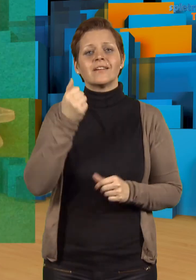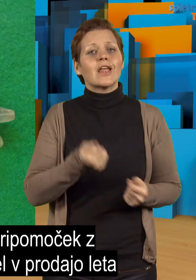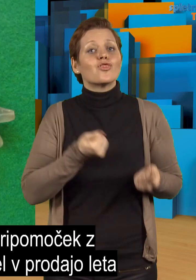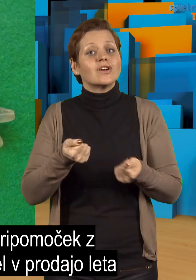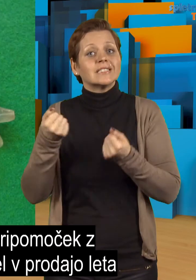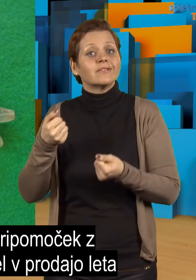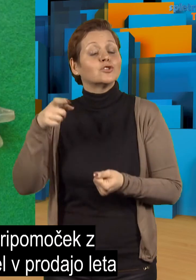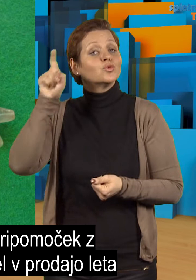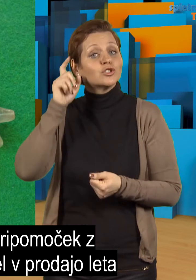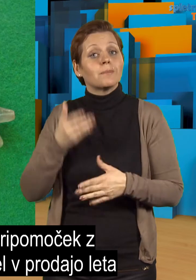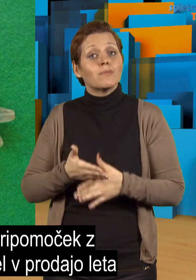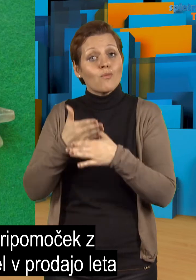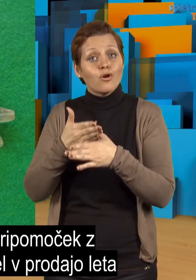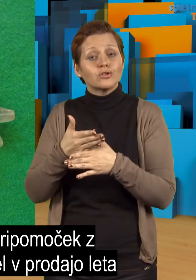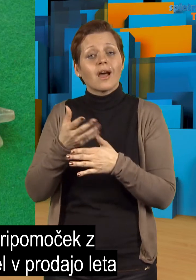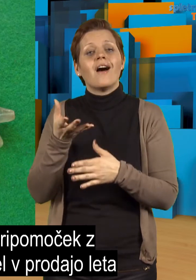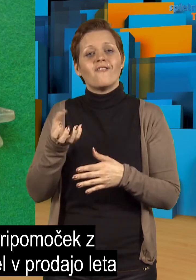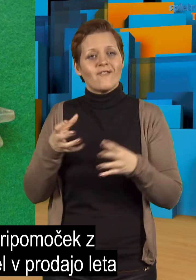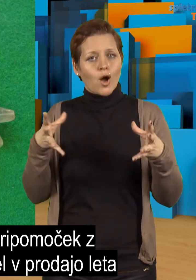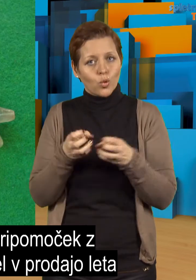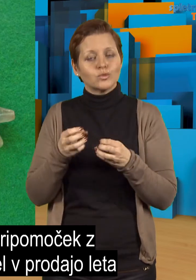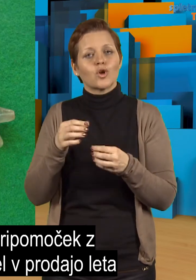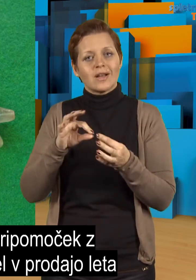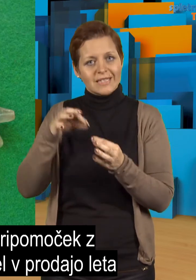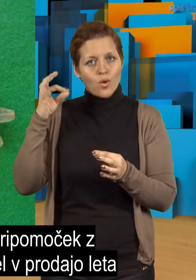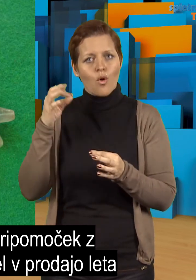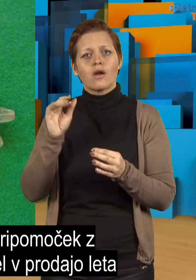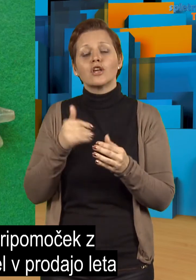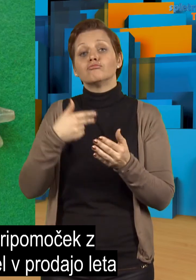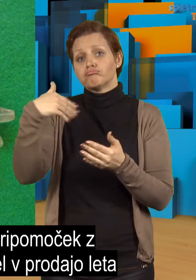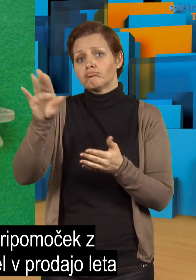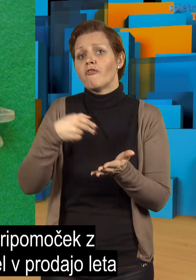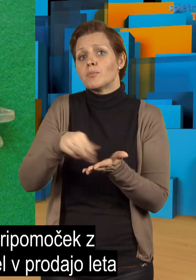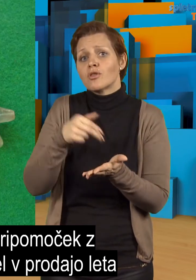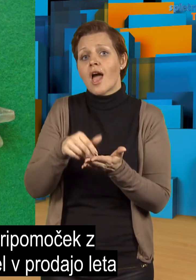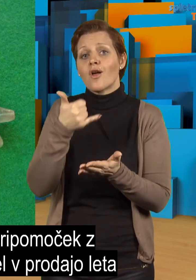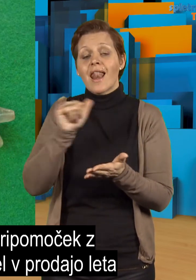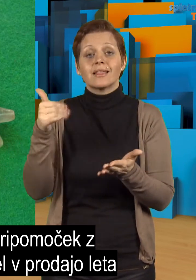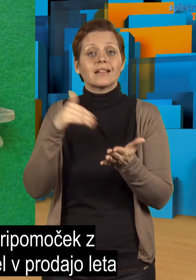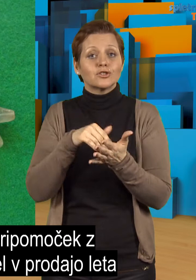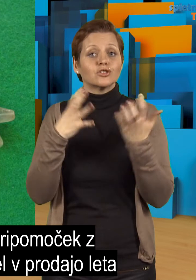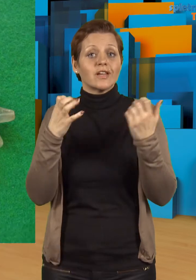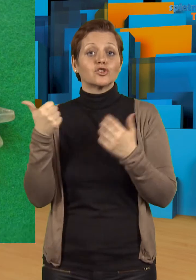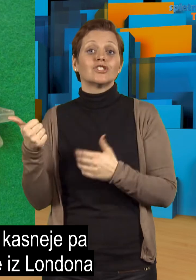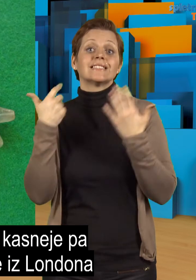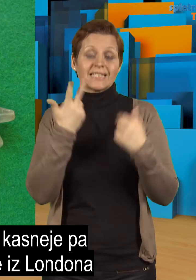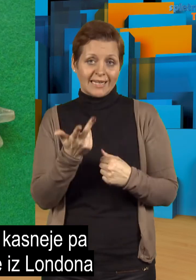Prvi nosljivi slušni pripomoček z vakuumsko cevjo je šel v prodajo leta 1936 v Angliji,